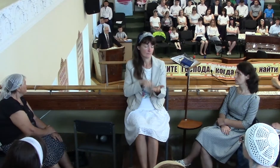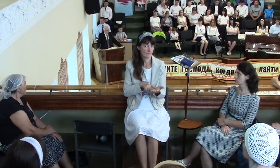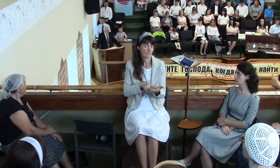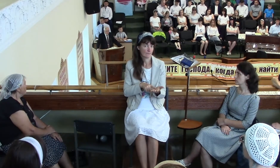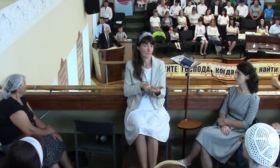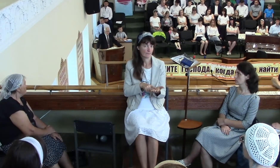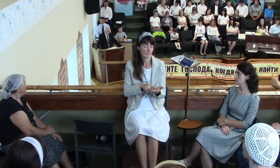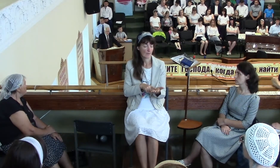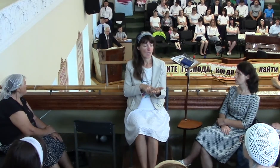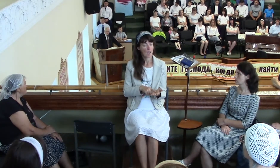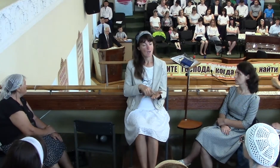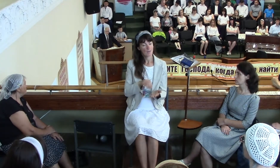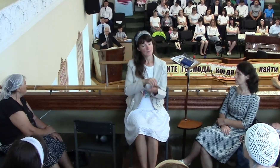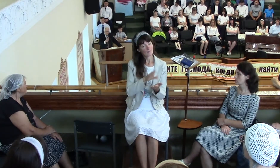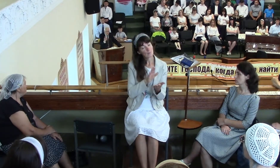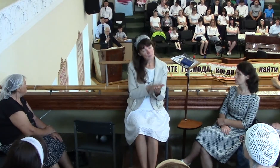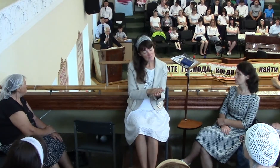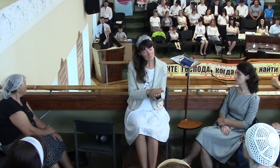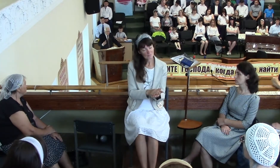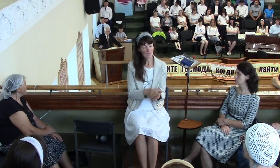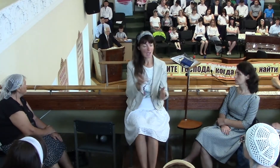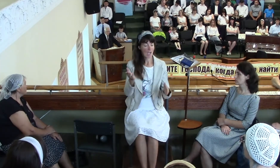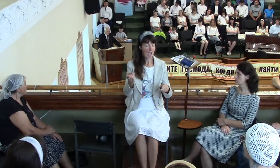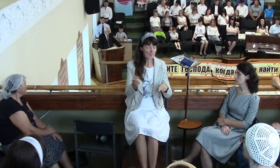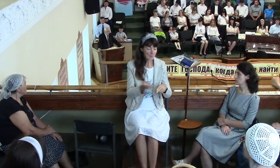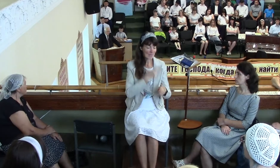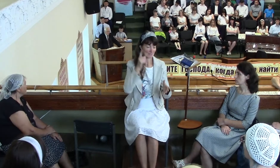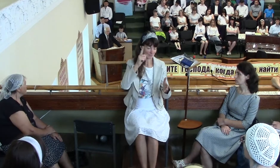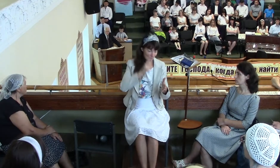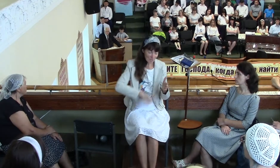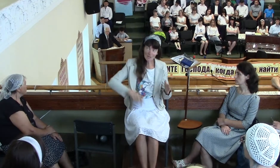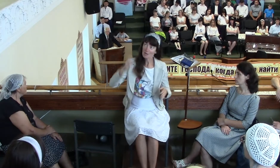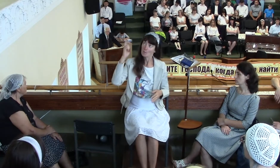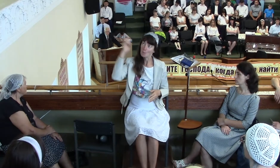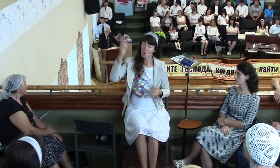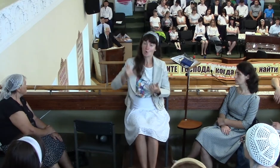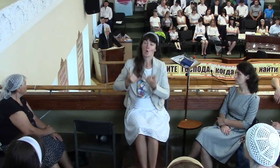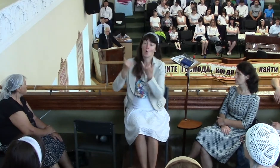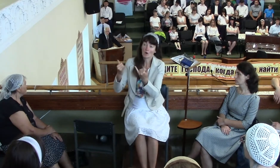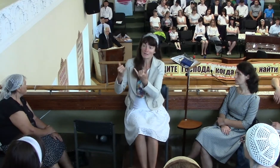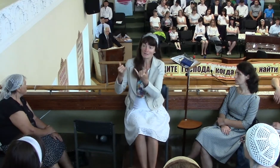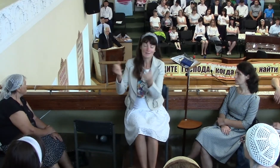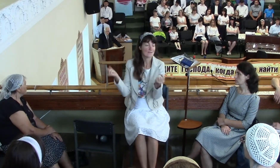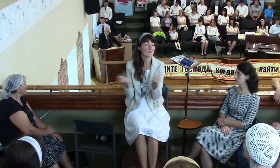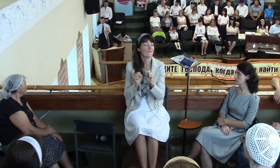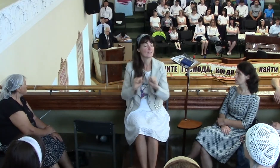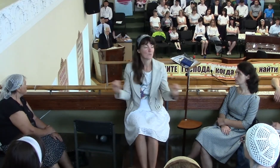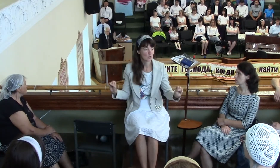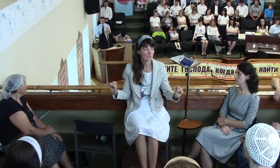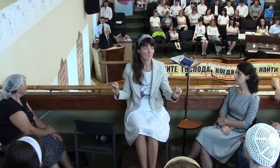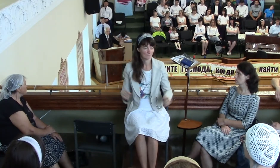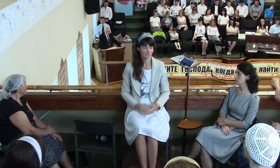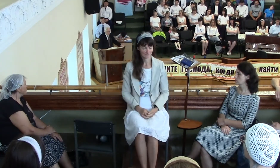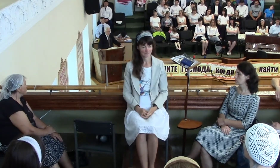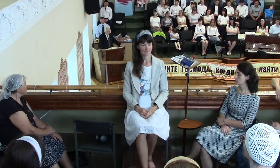без веры Богу угодить невозможно. Для проверяем свою веру, наше